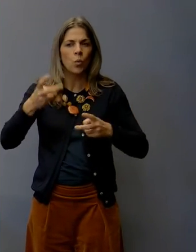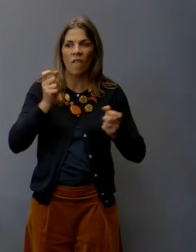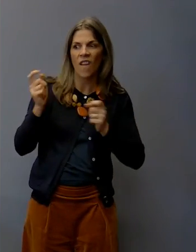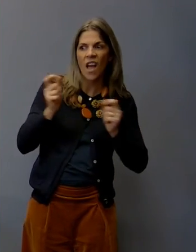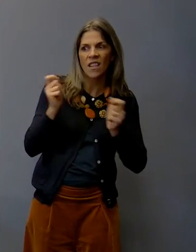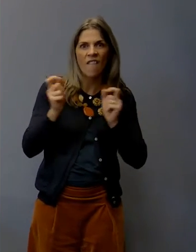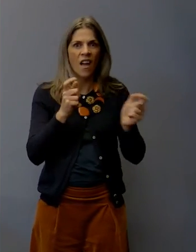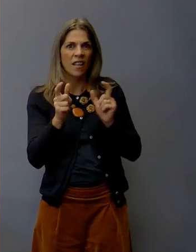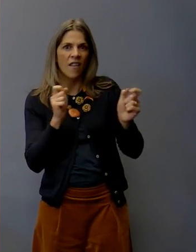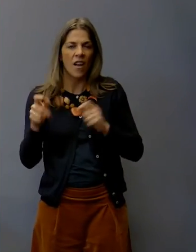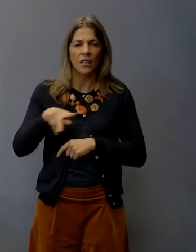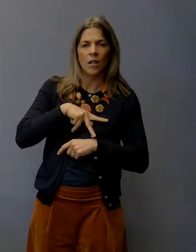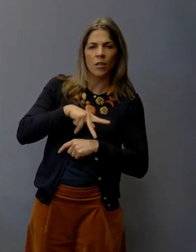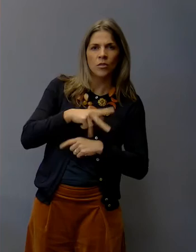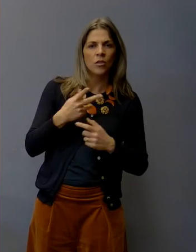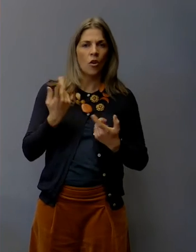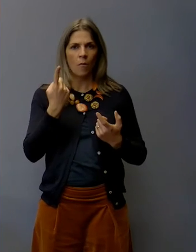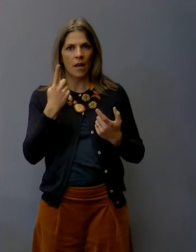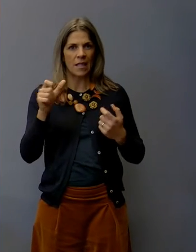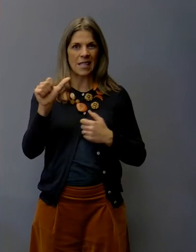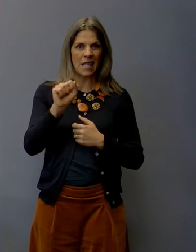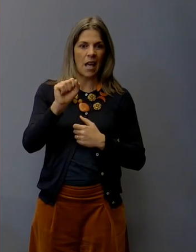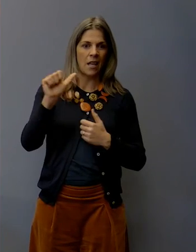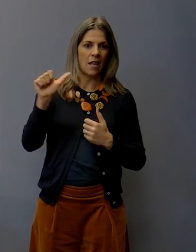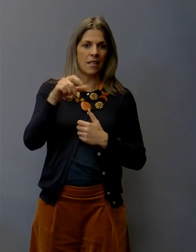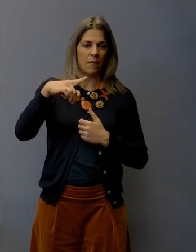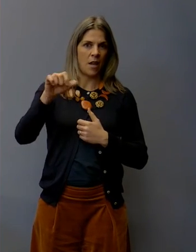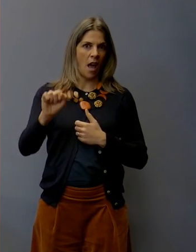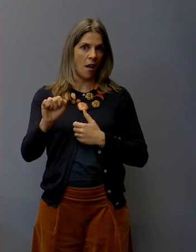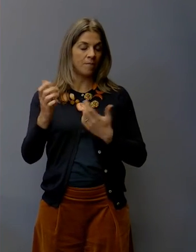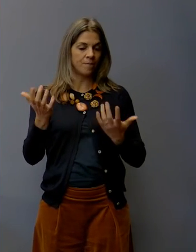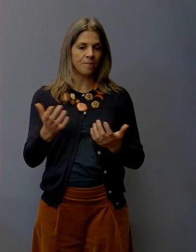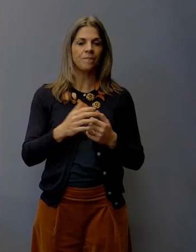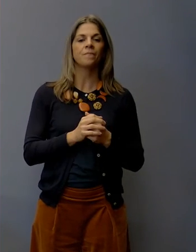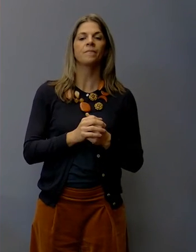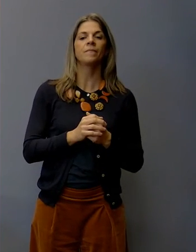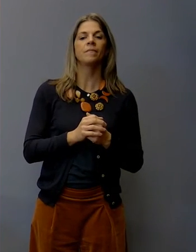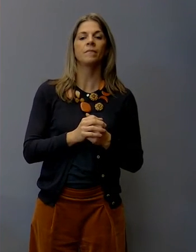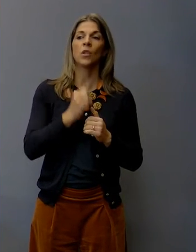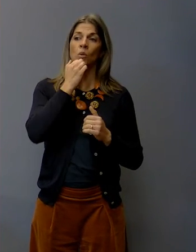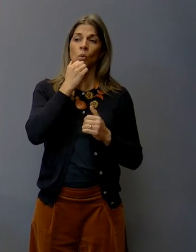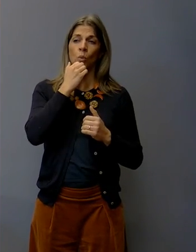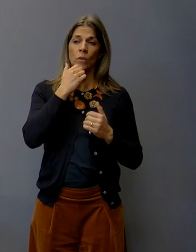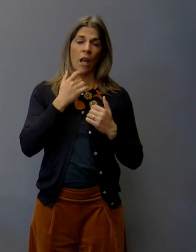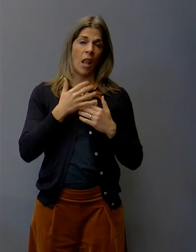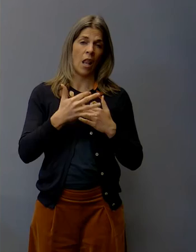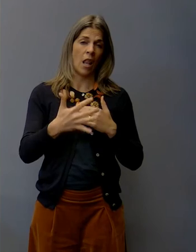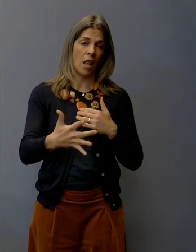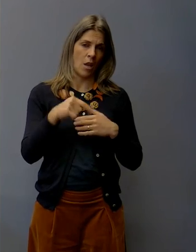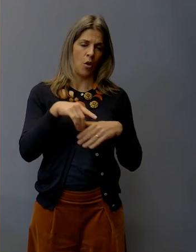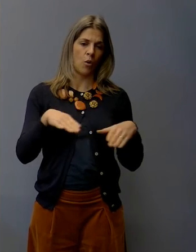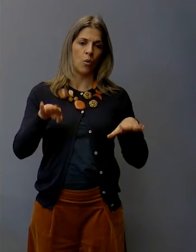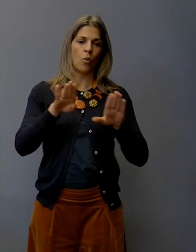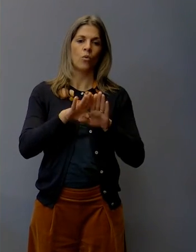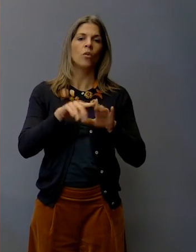questo il dato vero mi scuso e vado chiudere questo a me piacerebbe davvero era la